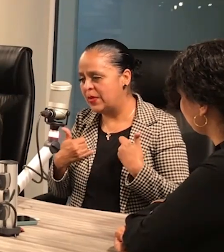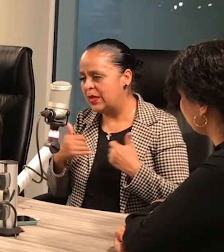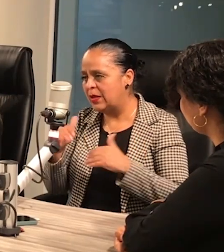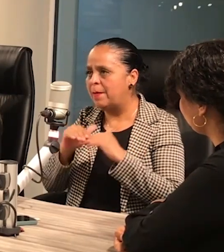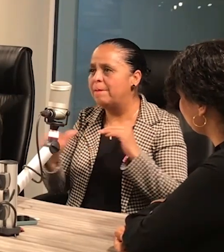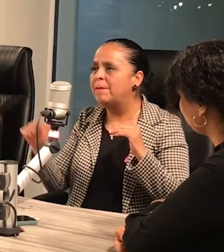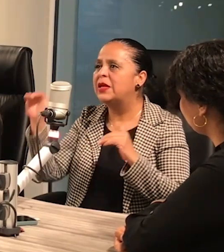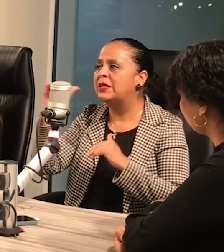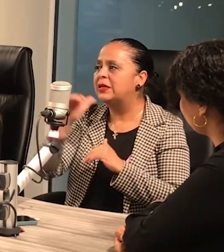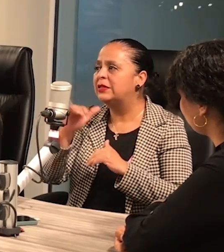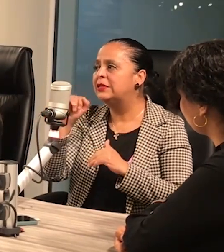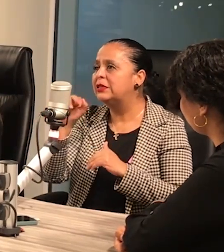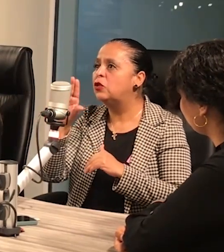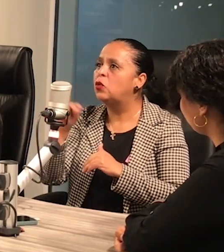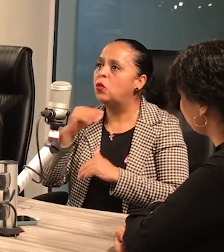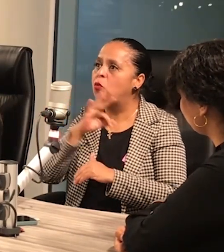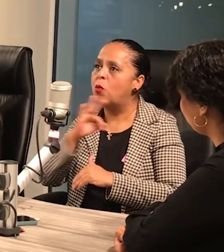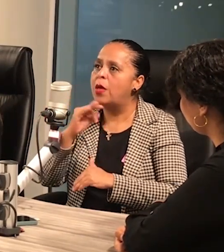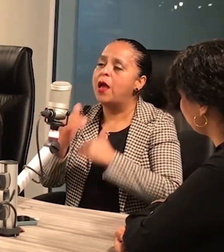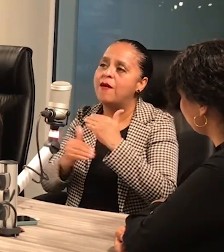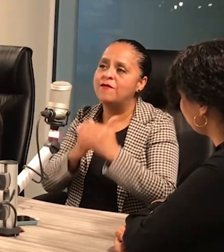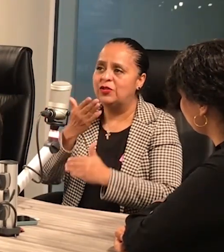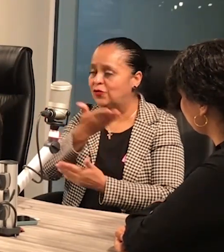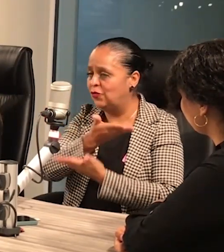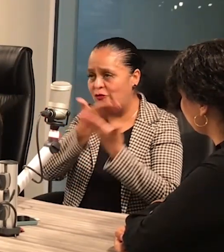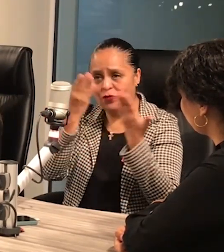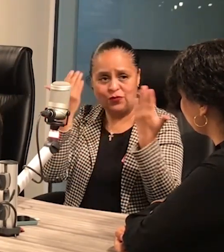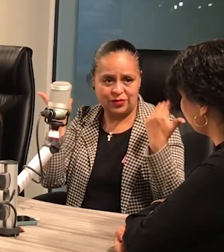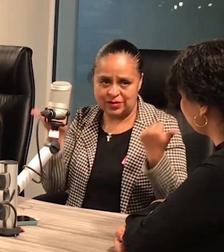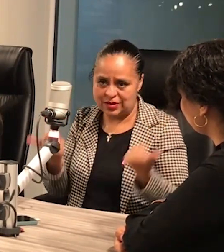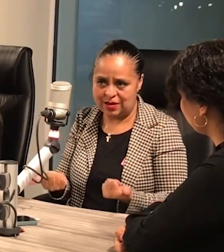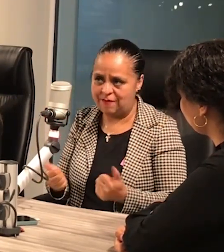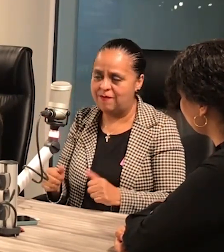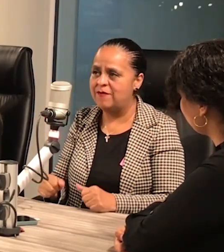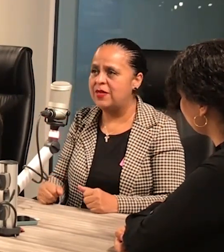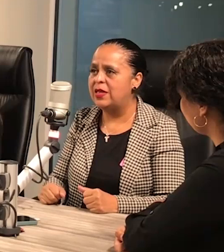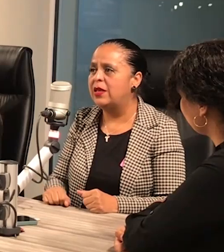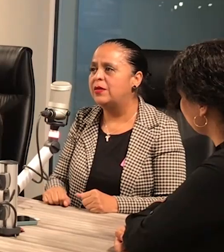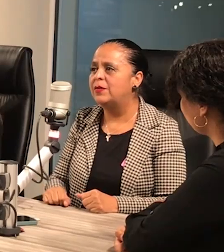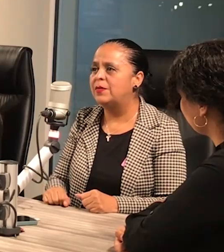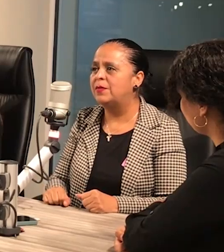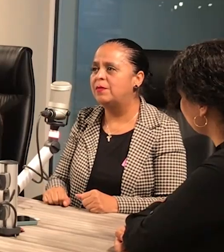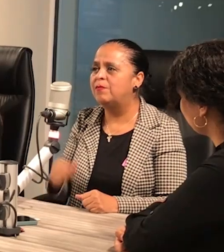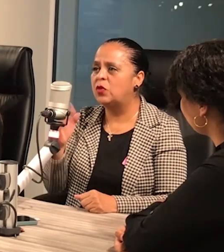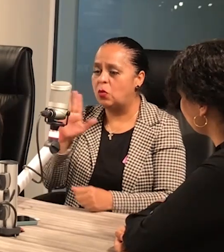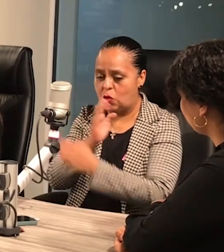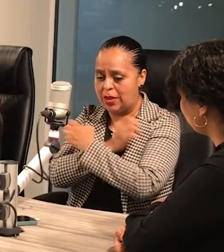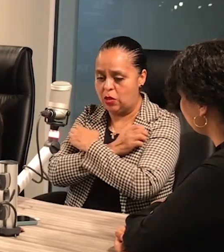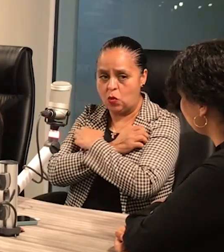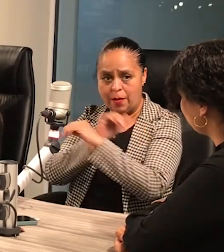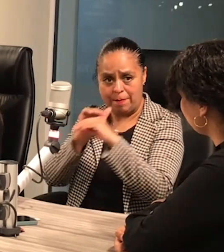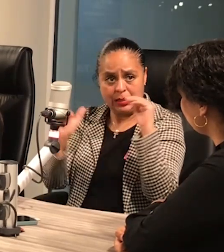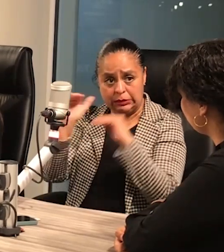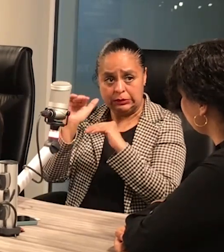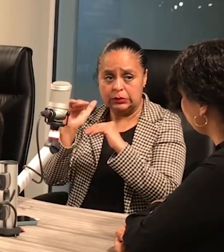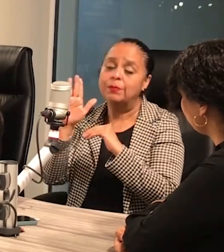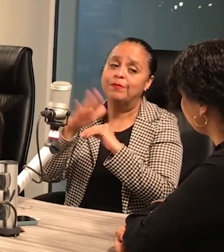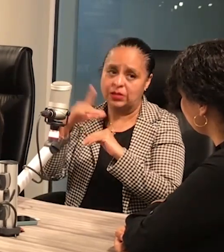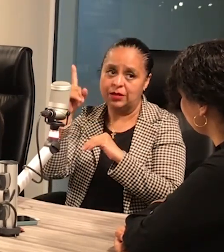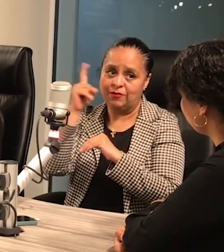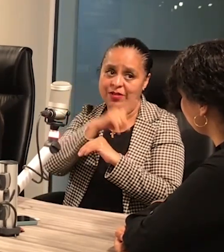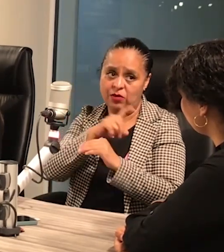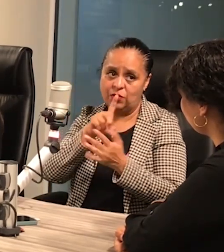superior y no saben si van a poder avanzar o no, porque pues lamentablemente llegar a la educación superior, y más aún con